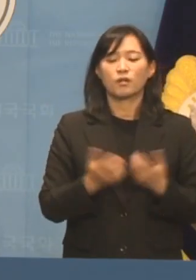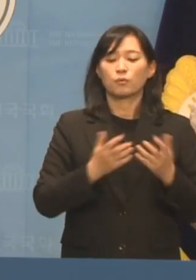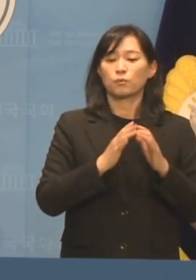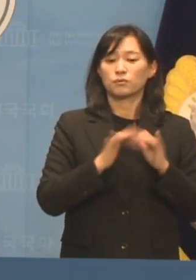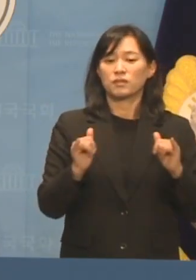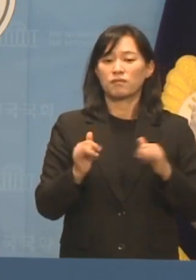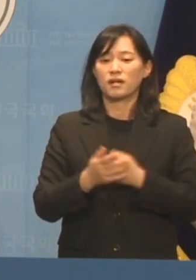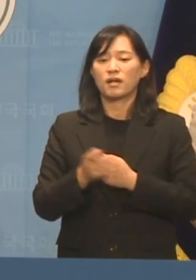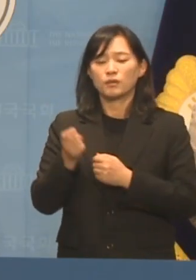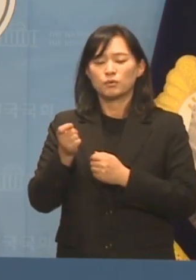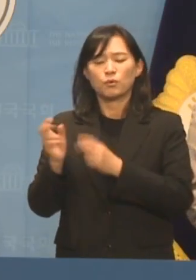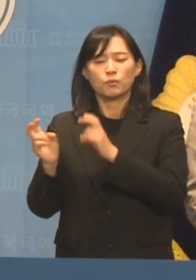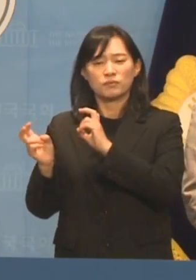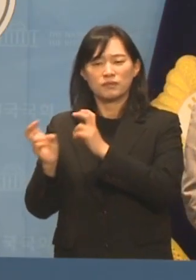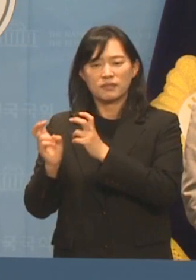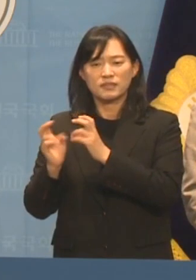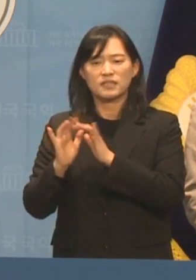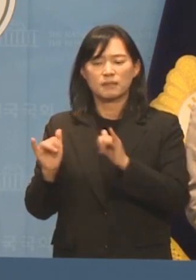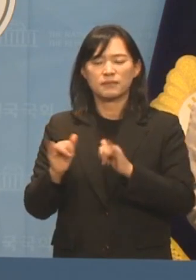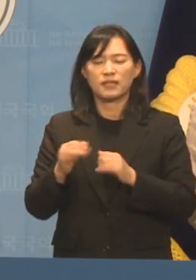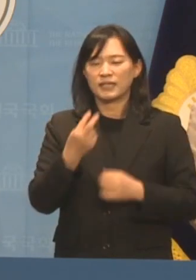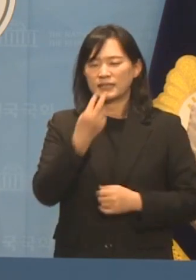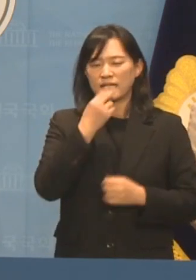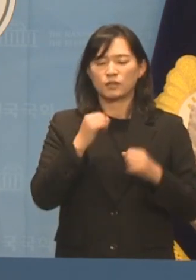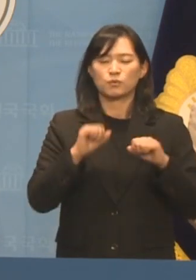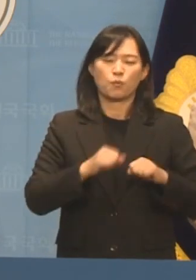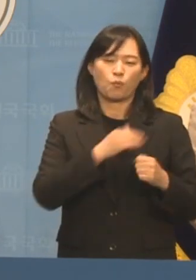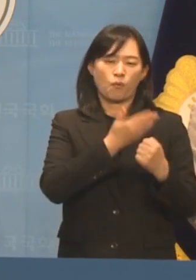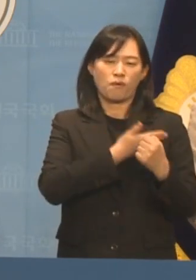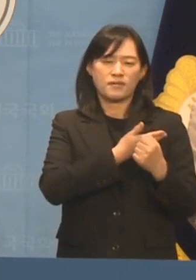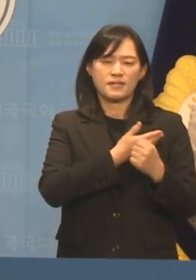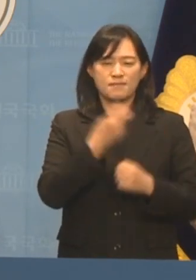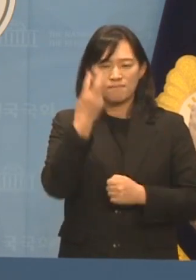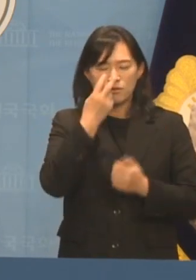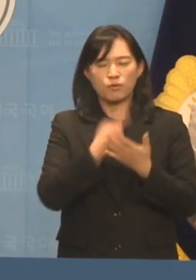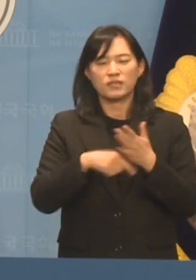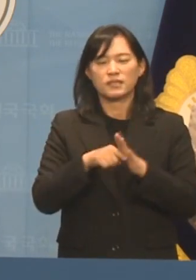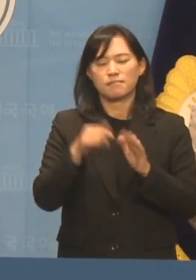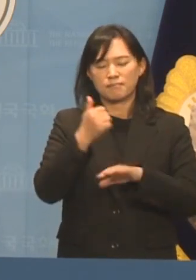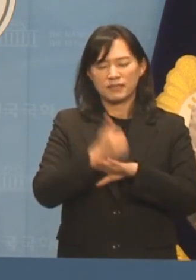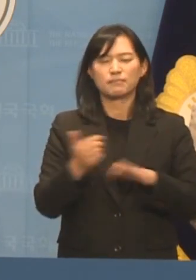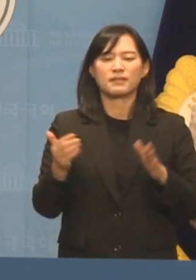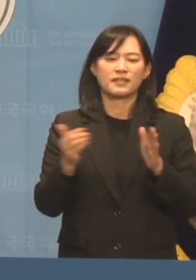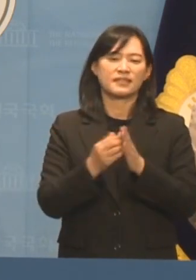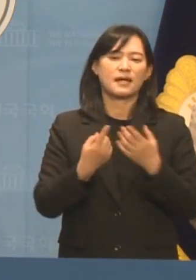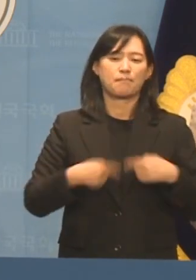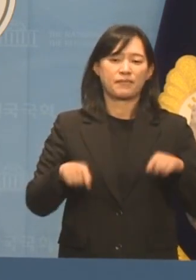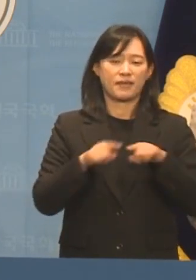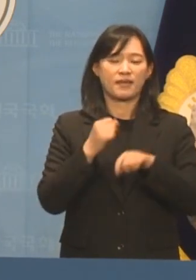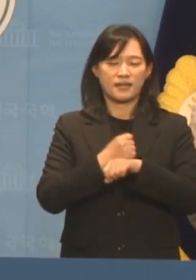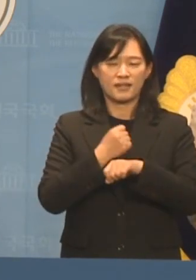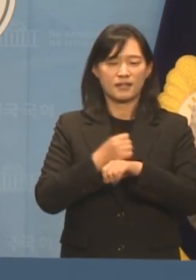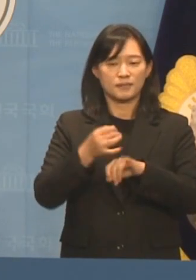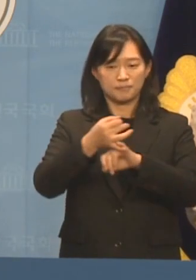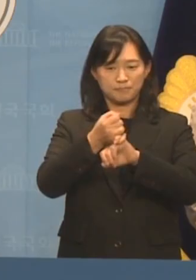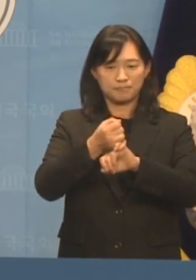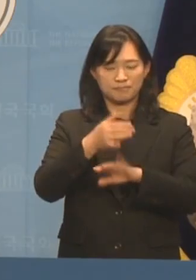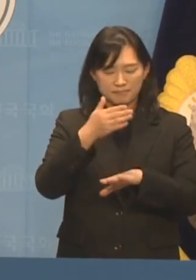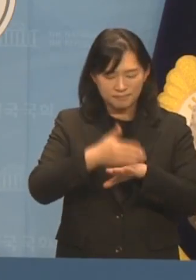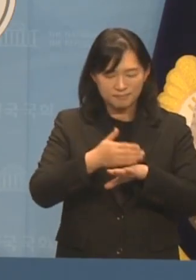노동자와 소상공인의 생존권을 지키는 데 끝까지 함께하겠습니다. 국민의 삶을 지켜가겠습니다.